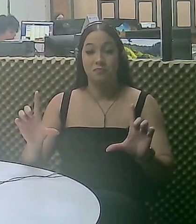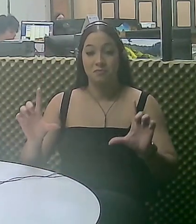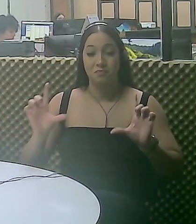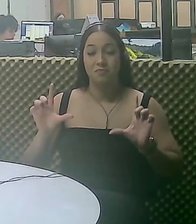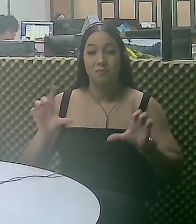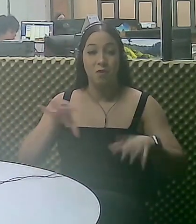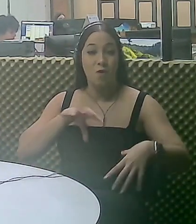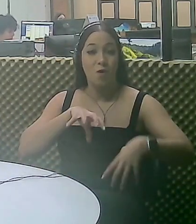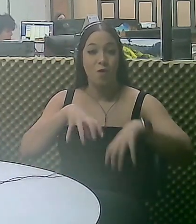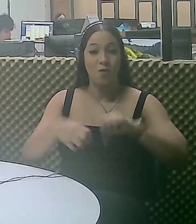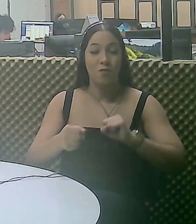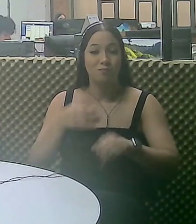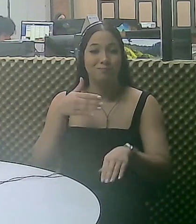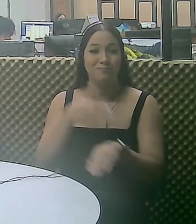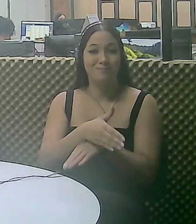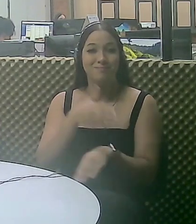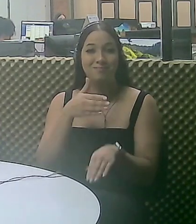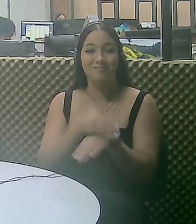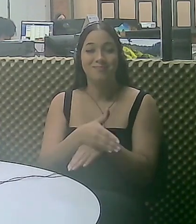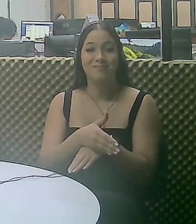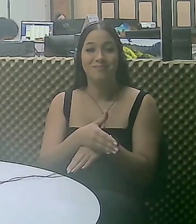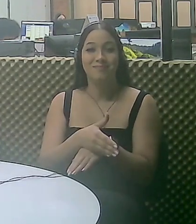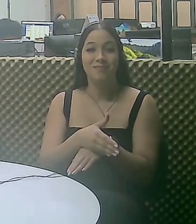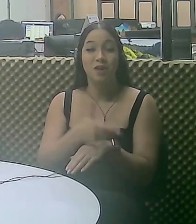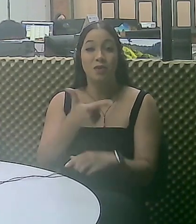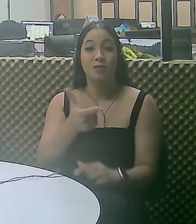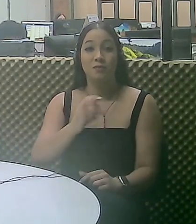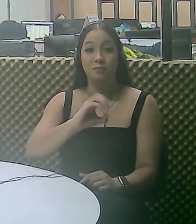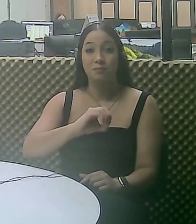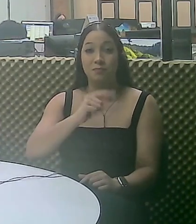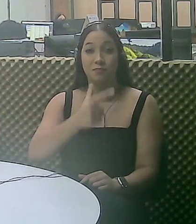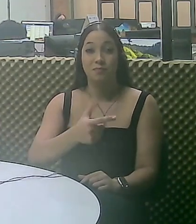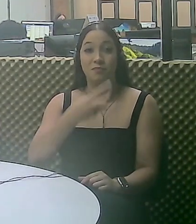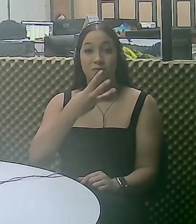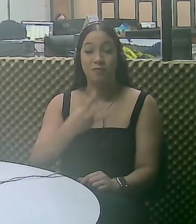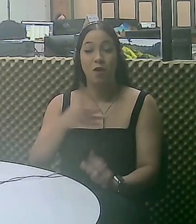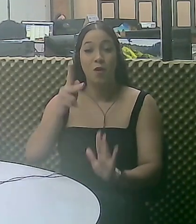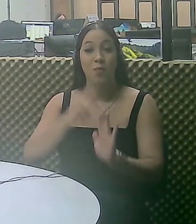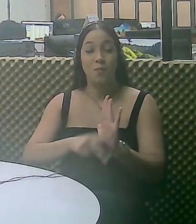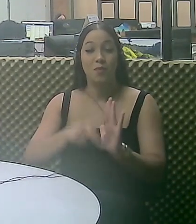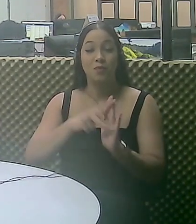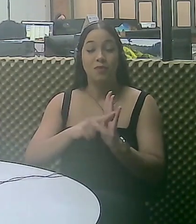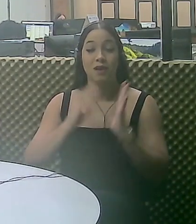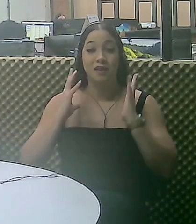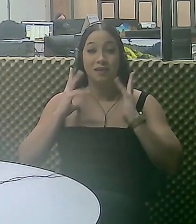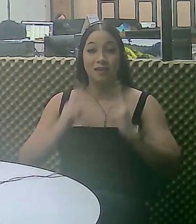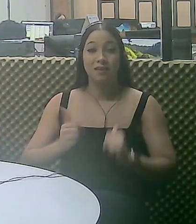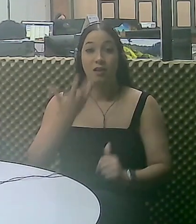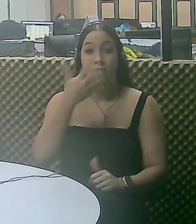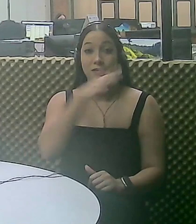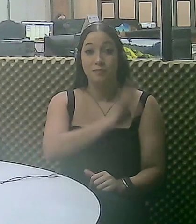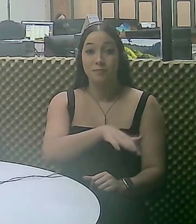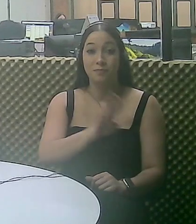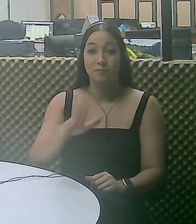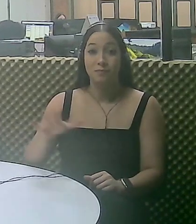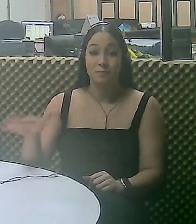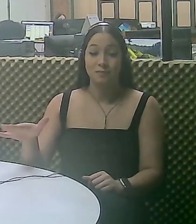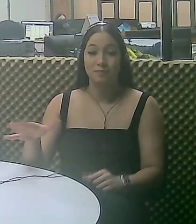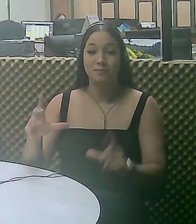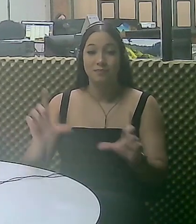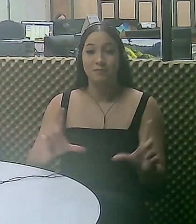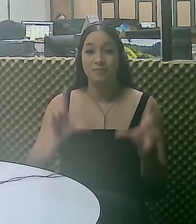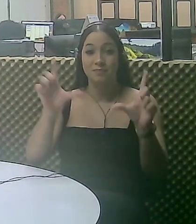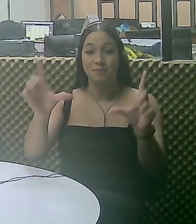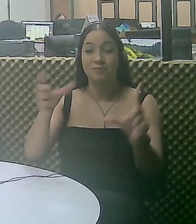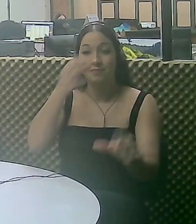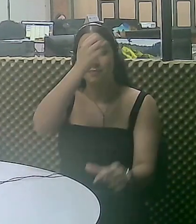os certificados de participação na edição 2023 do projeto Sanitaristas Mirins. A entrega foi